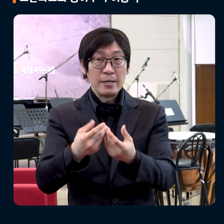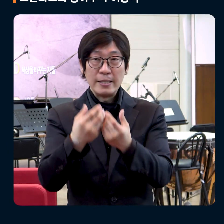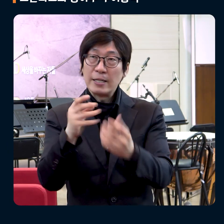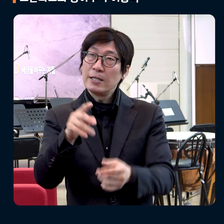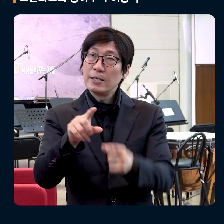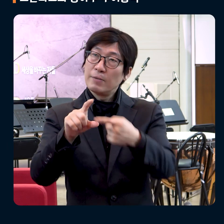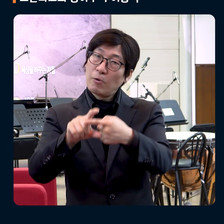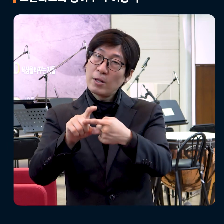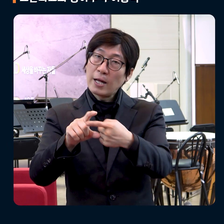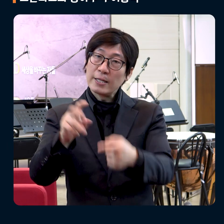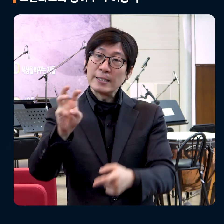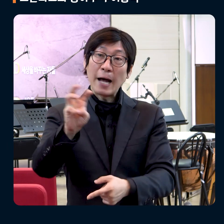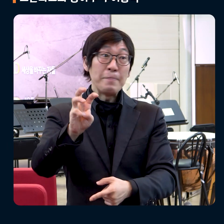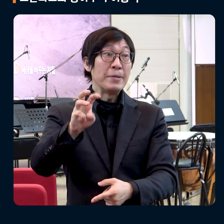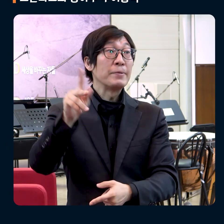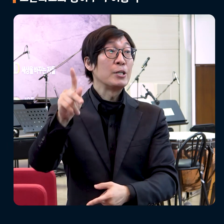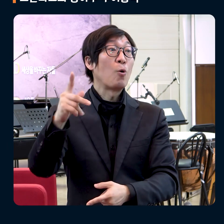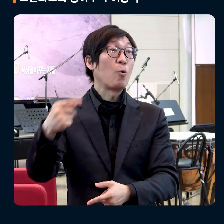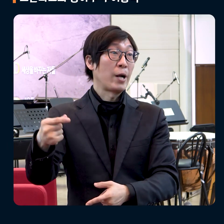30kg입니다.